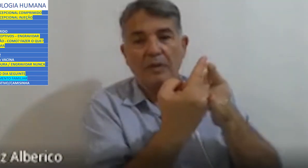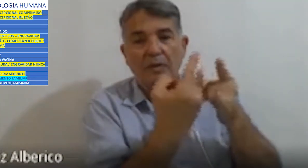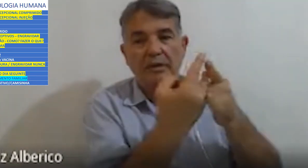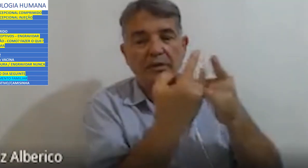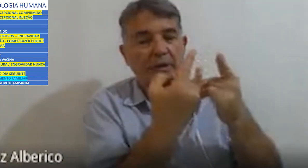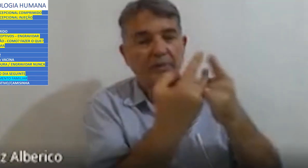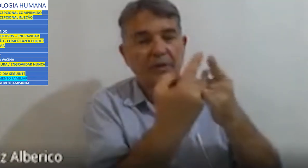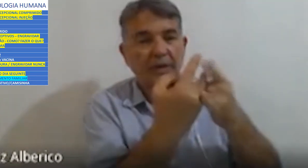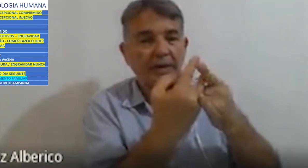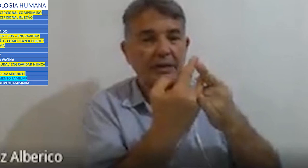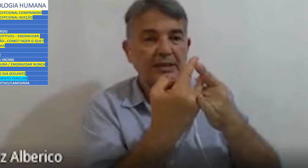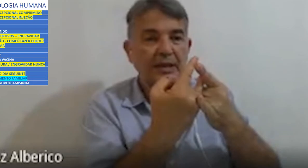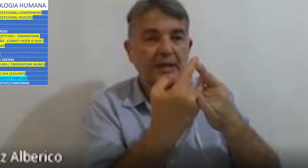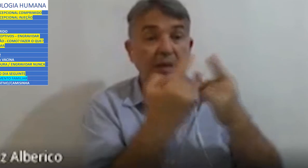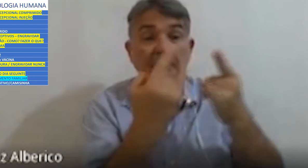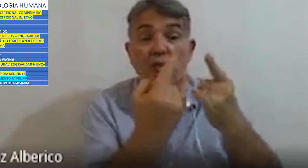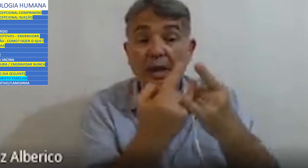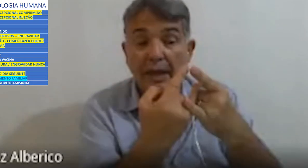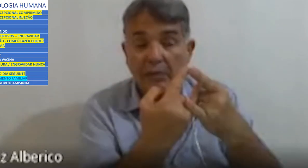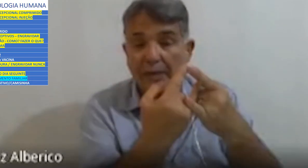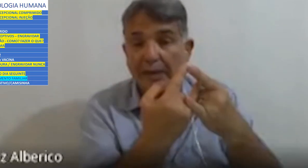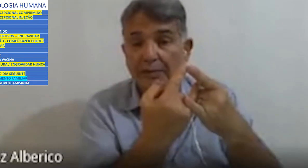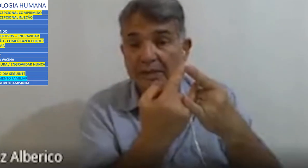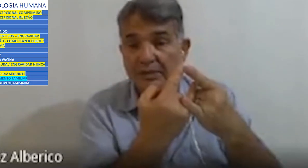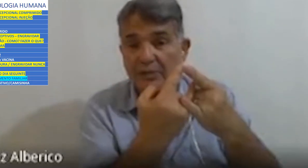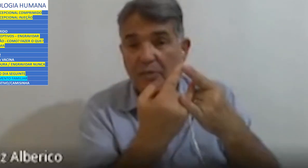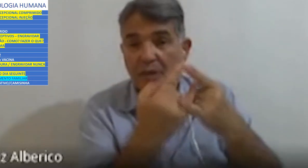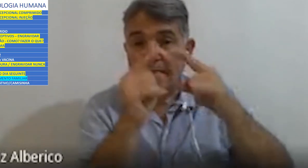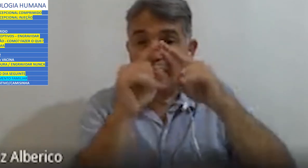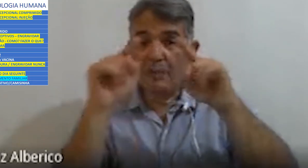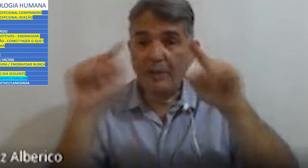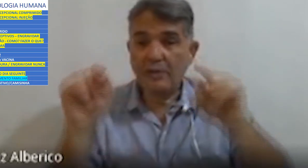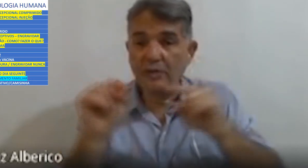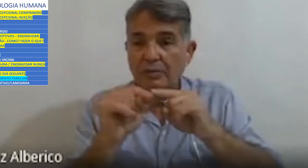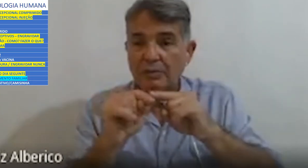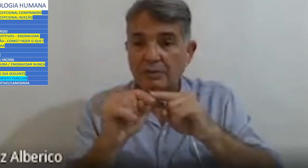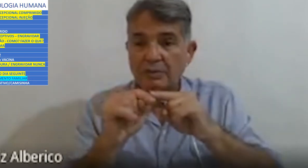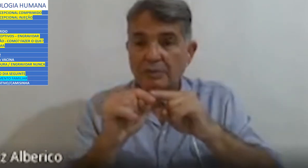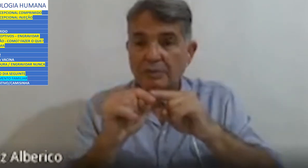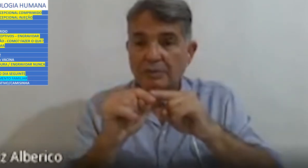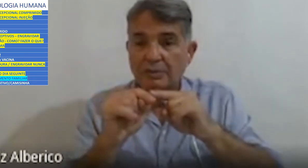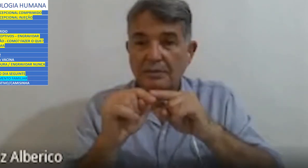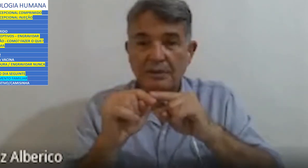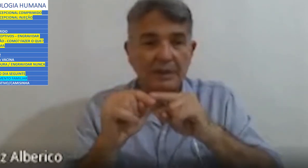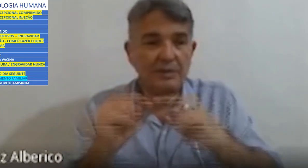tá? Para poder caracterizar. Por que quadrado dessa forma? É o pacotinho da